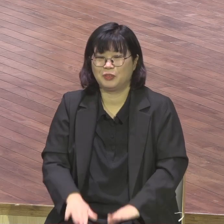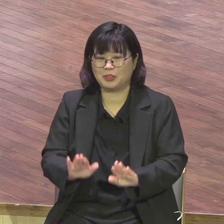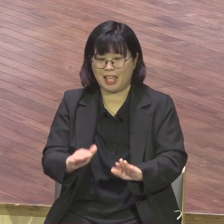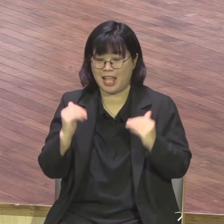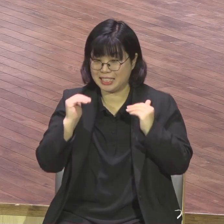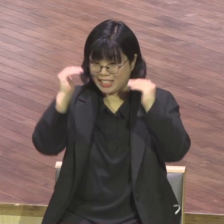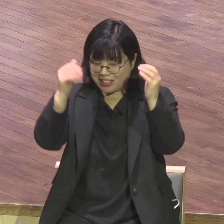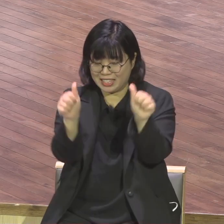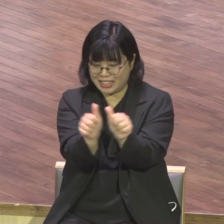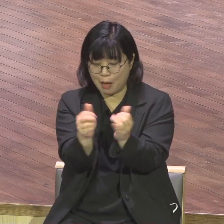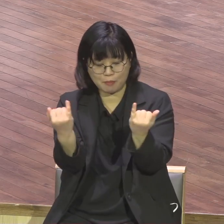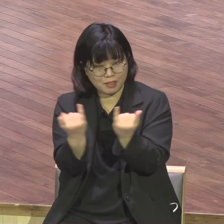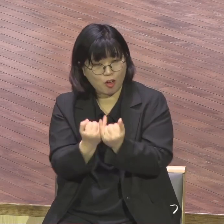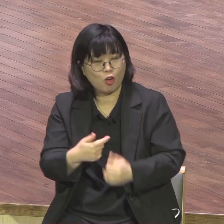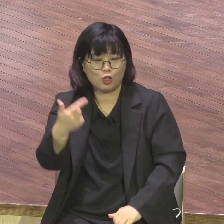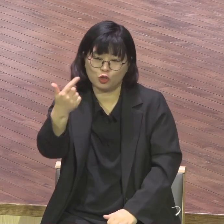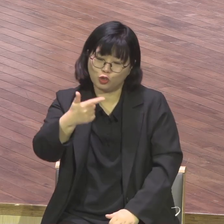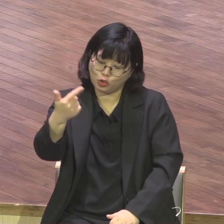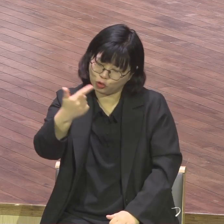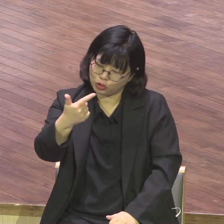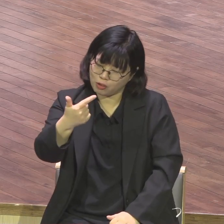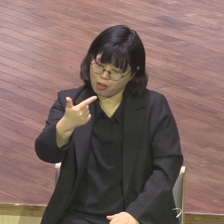남녀